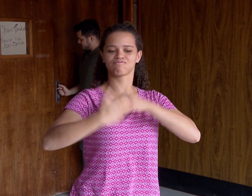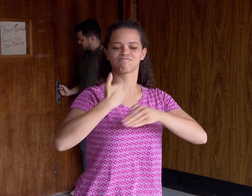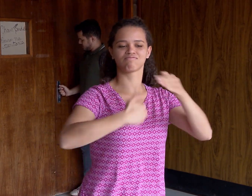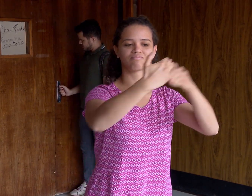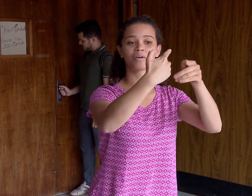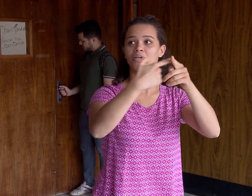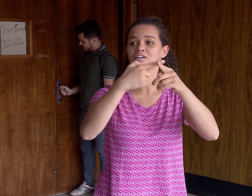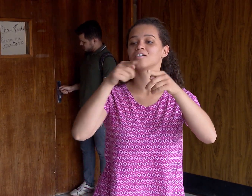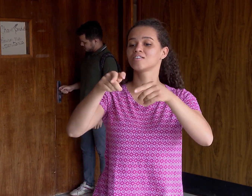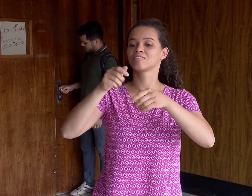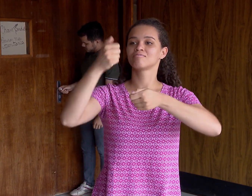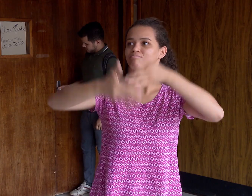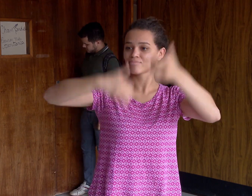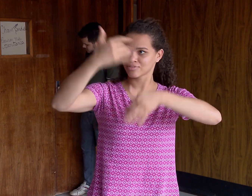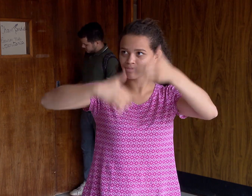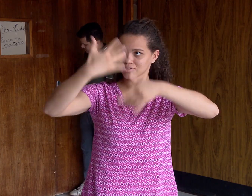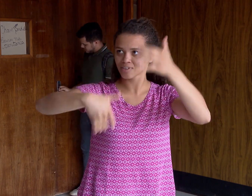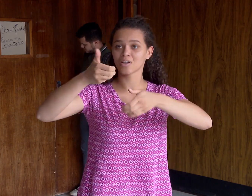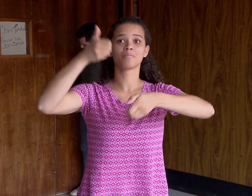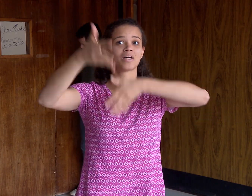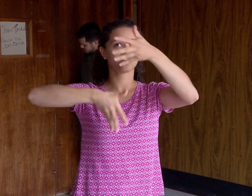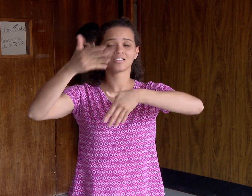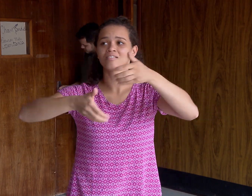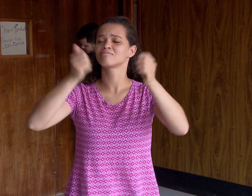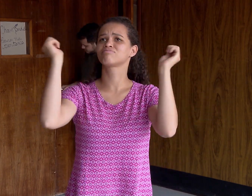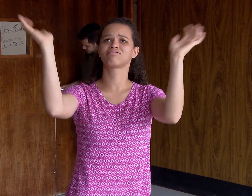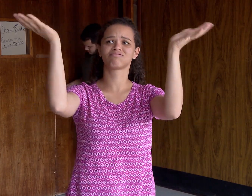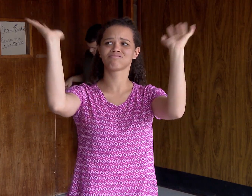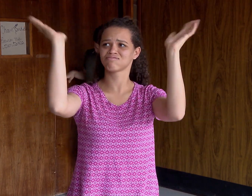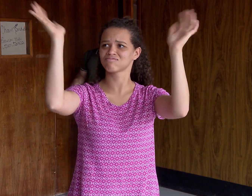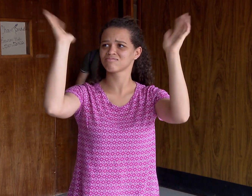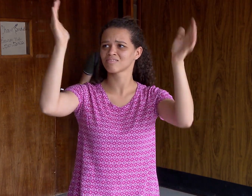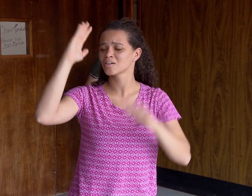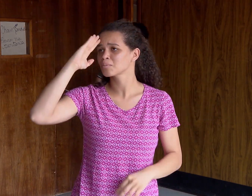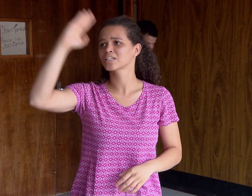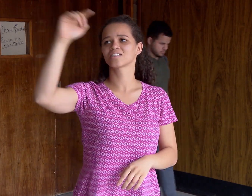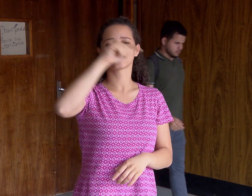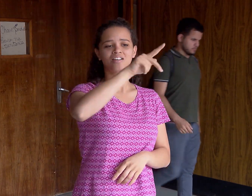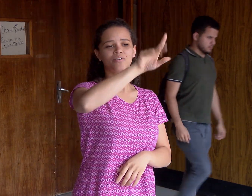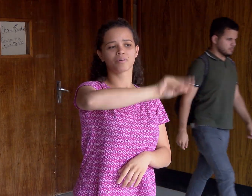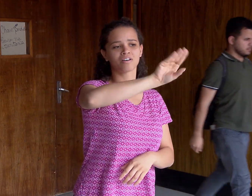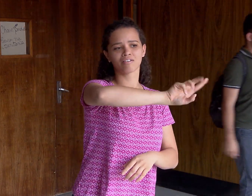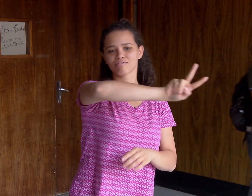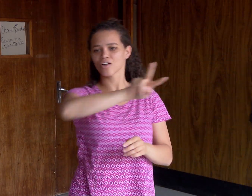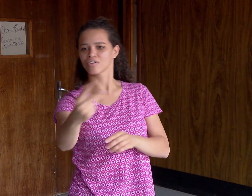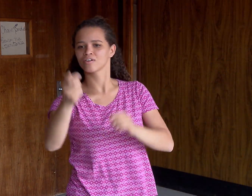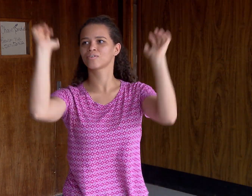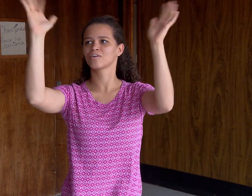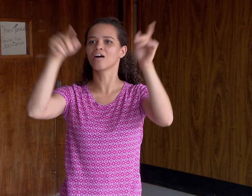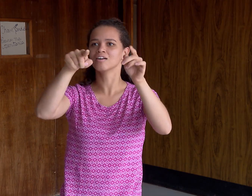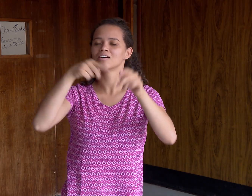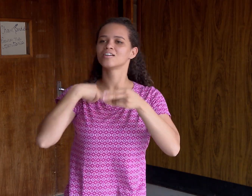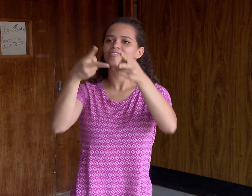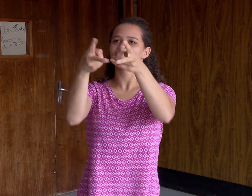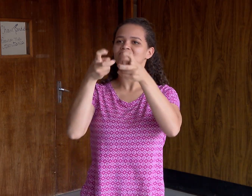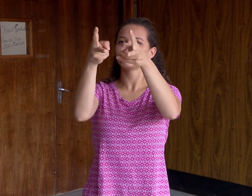intérprete em sala, o desenvolvimento se dá fluido, natural. A sinalização acontece para a gente na língua de sinais